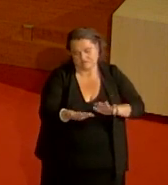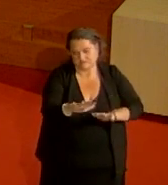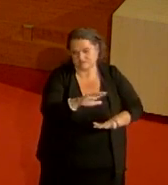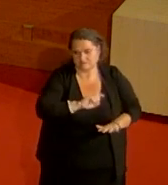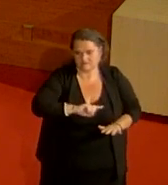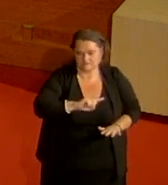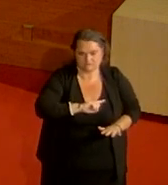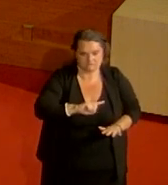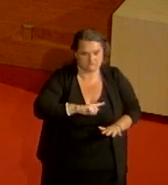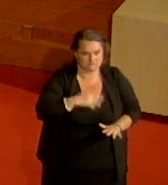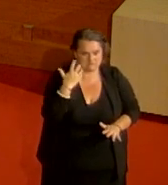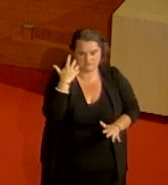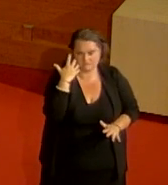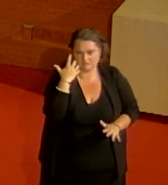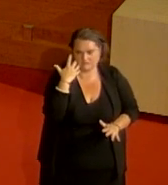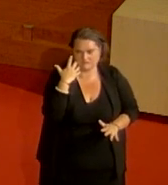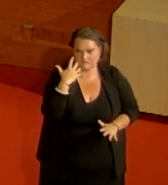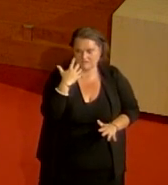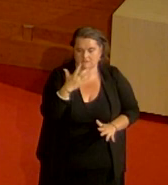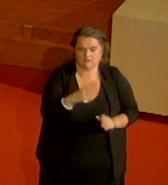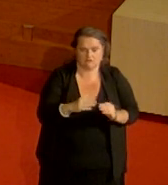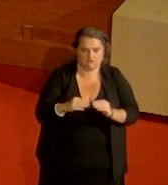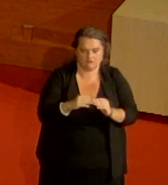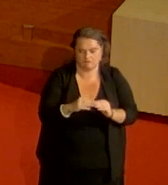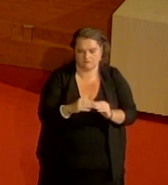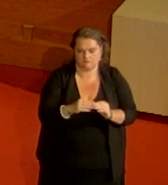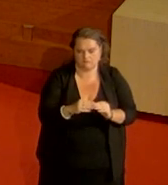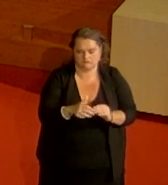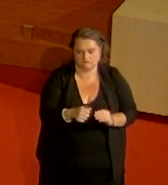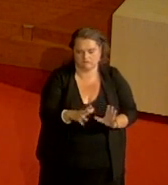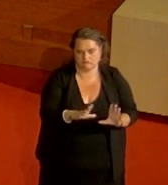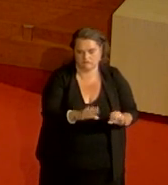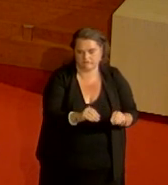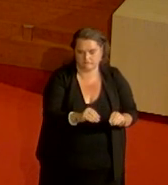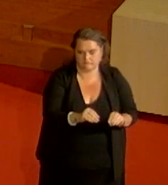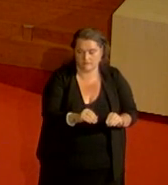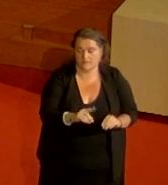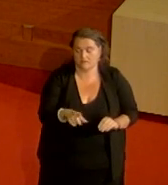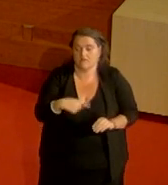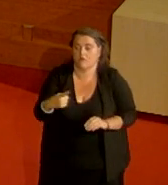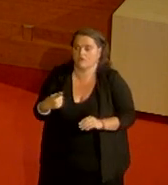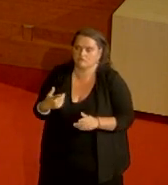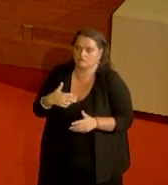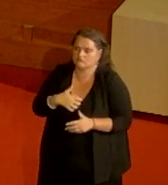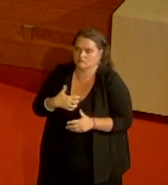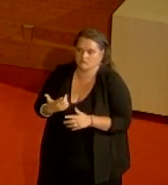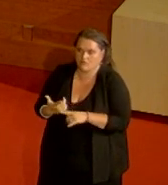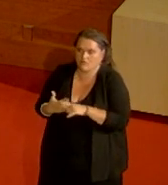extrañamiento a esa reflexión o ese poner en común que nos permitiría compartir lo que nos perturba